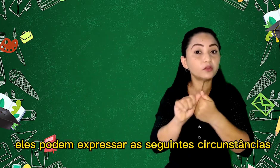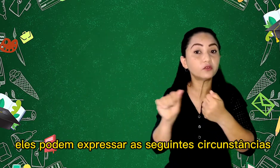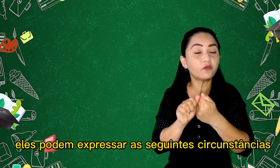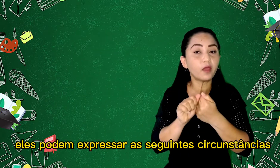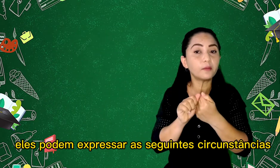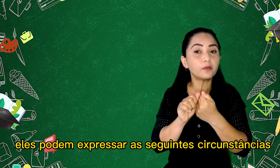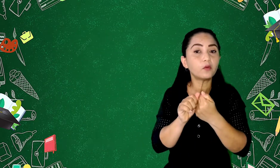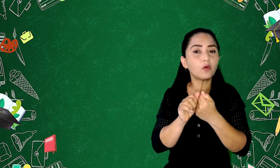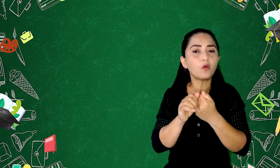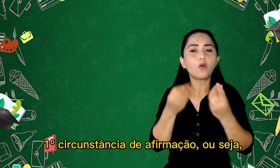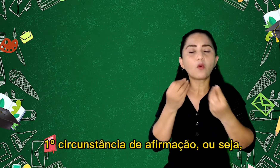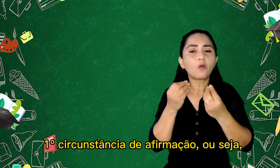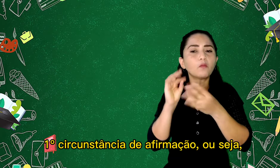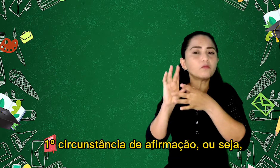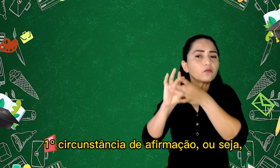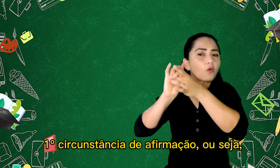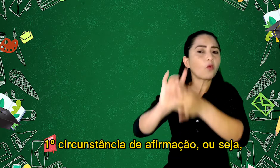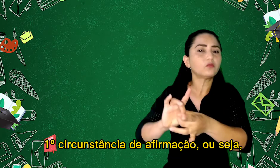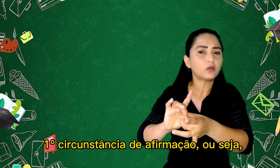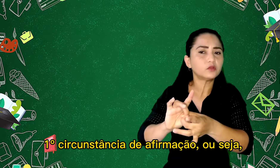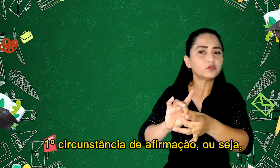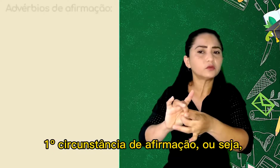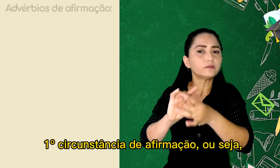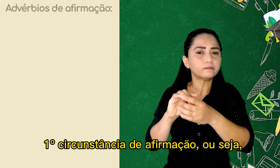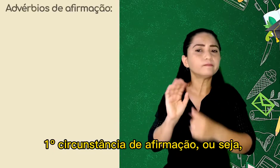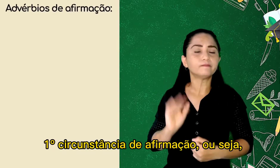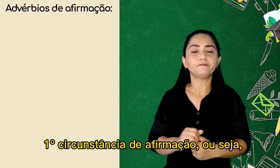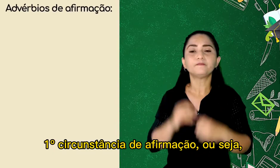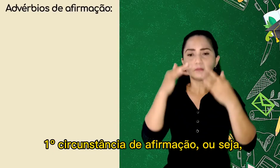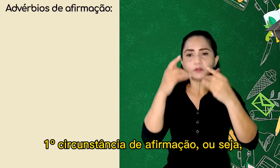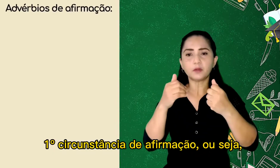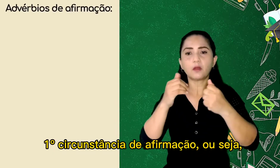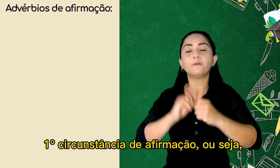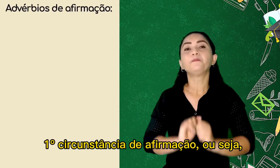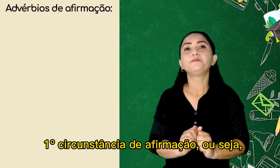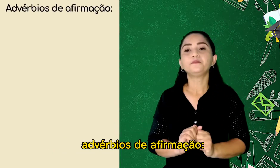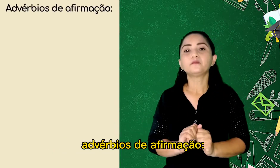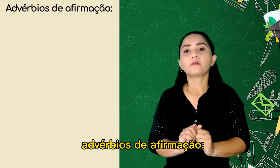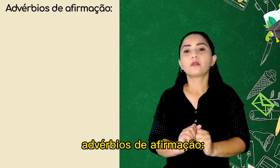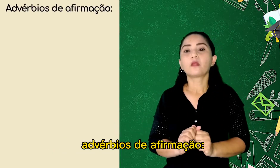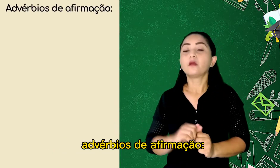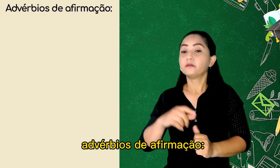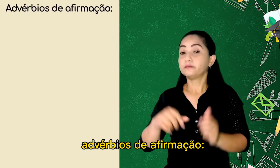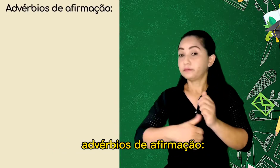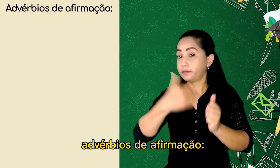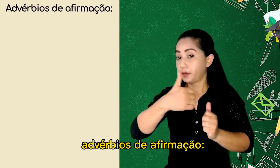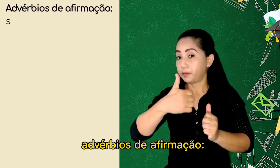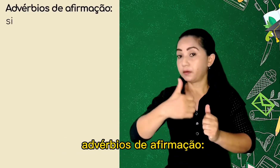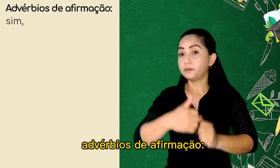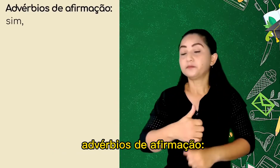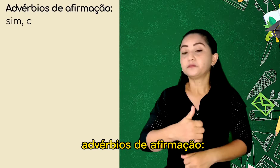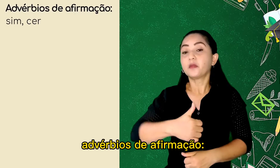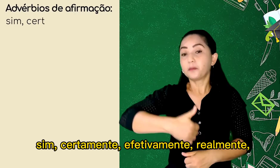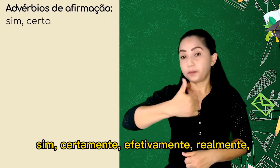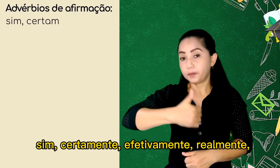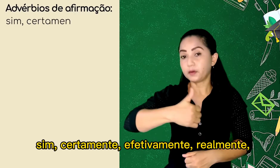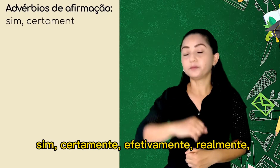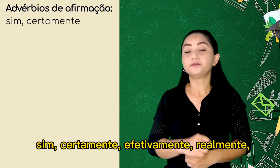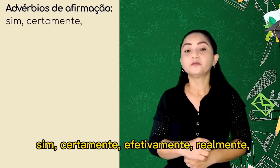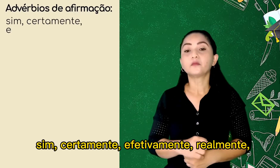seguintes circunstâncias. Primeiro, circunstância de afirmação, ou seja, advérbios de afirmação.